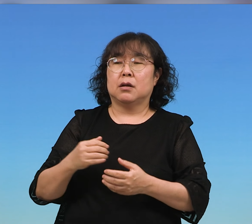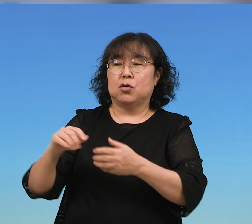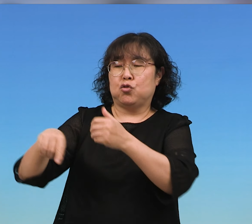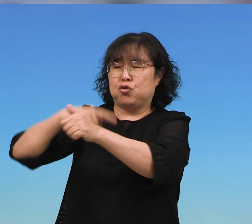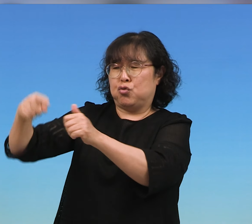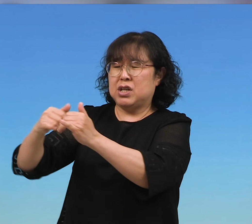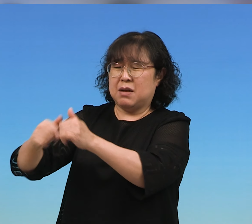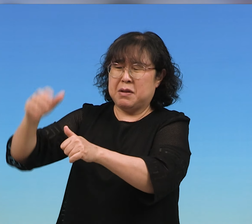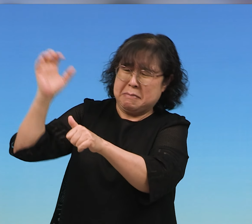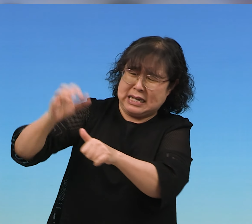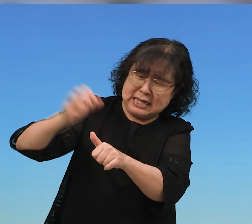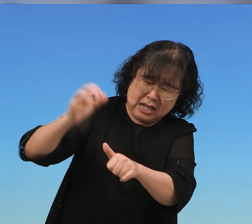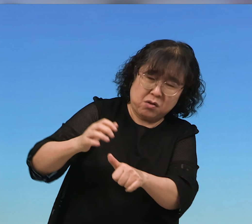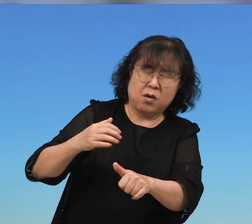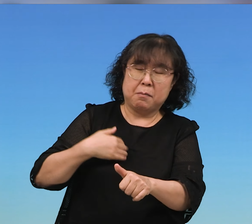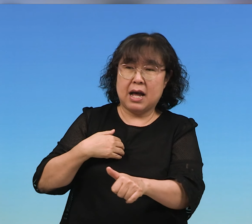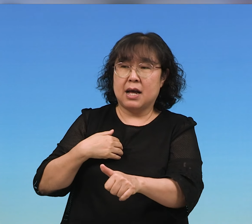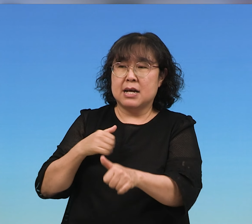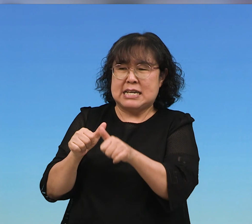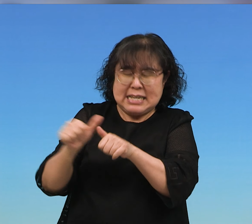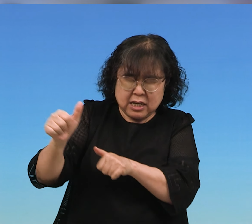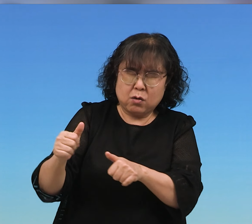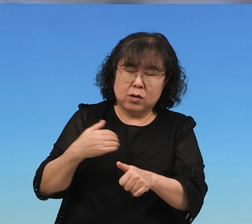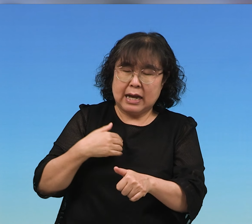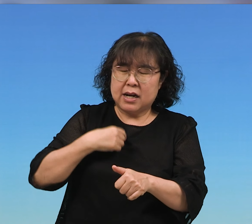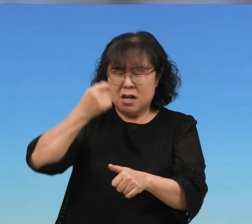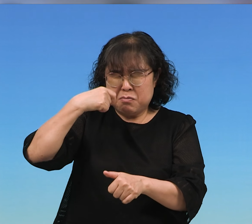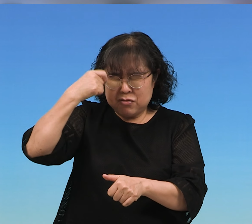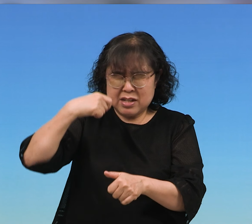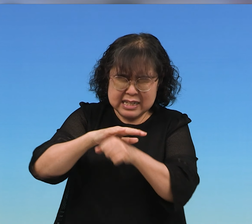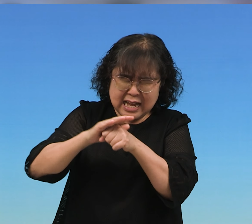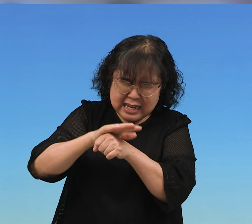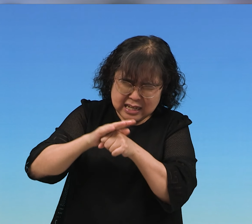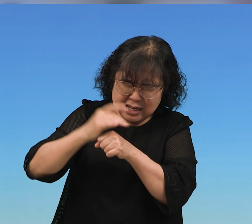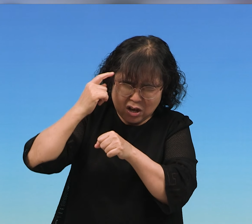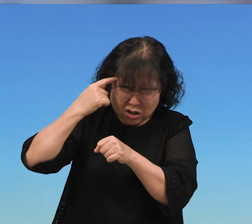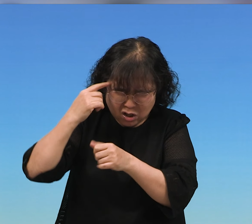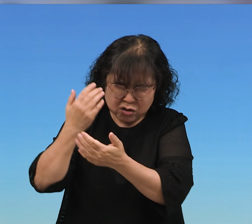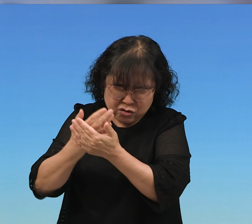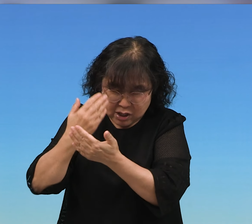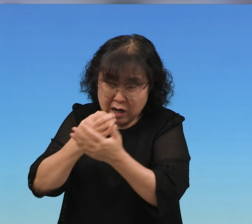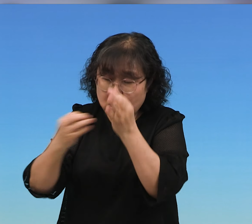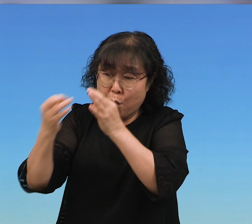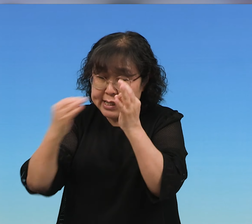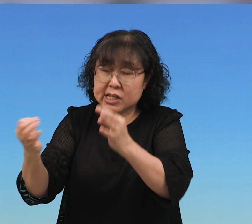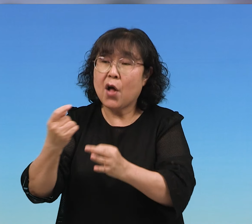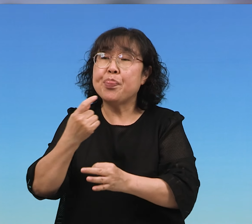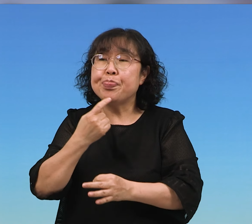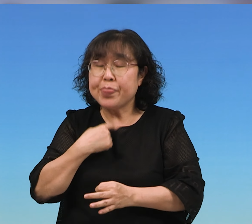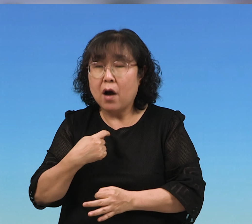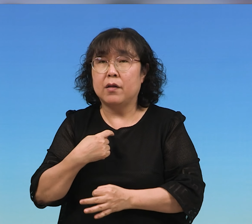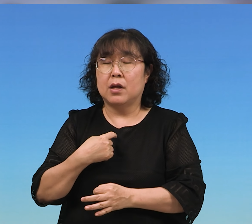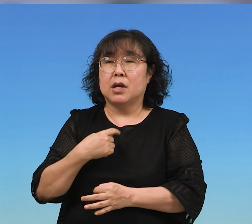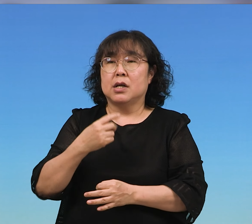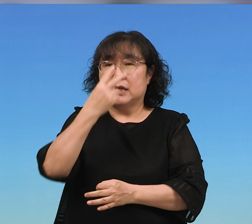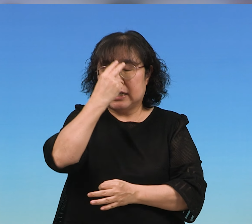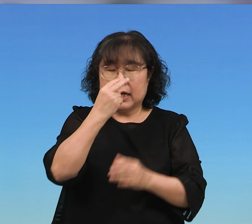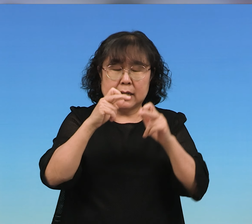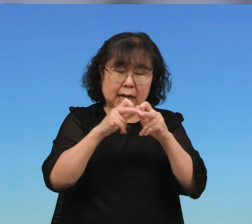막 절대로 거기에 굴하지 않고 더 크게 소리를 지르면서 나를 불쌍히 여겨달라고 소리치던 그 바디메오 생각이 계속 나는